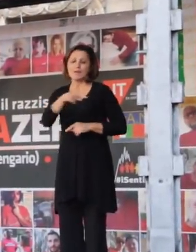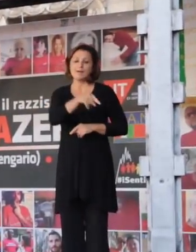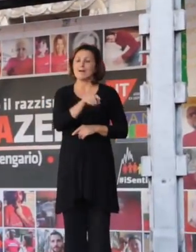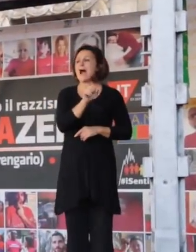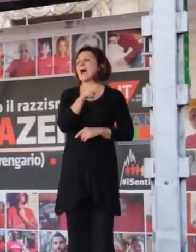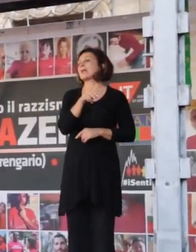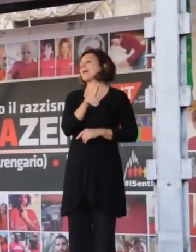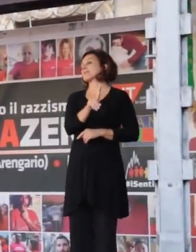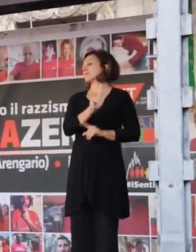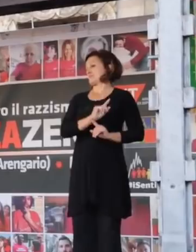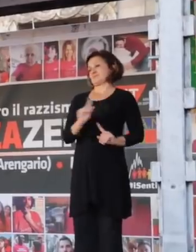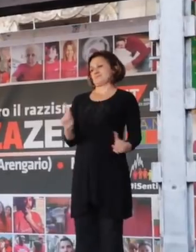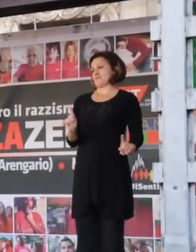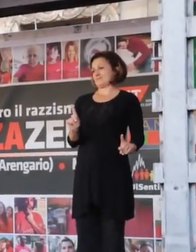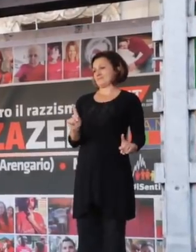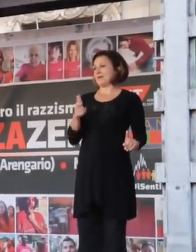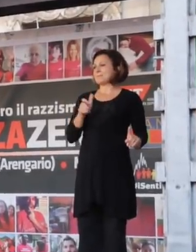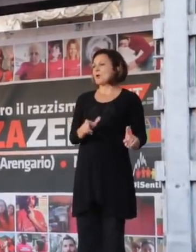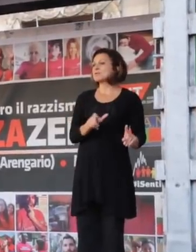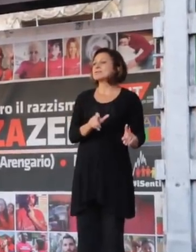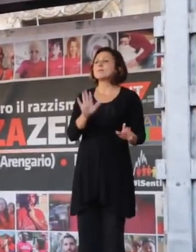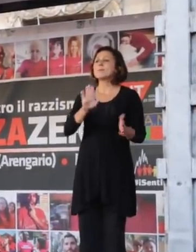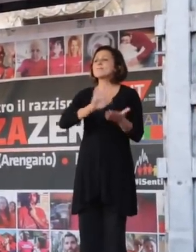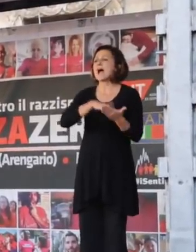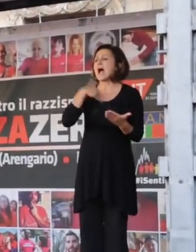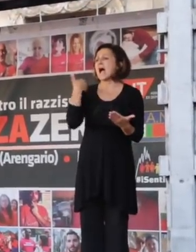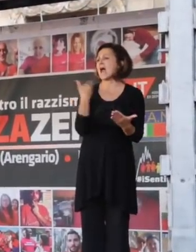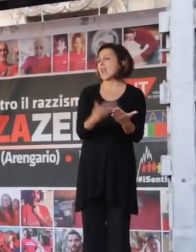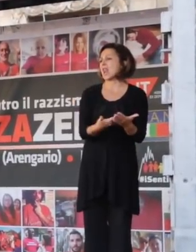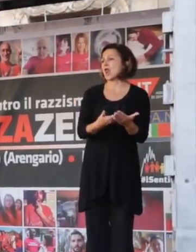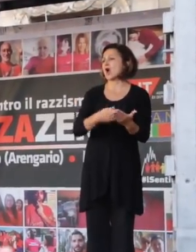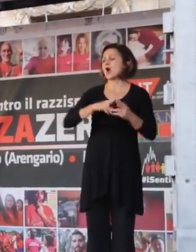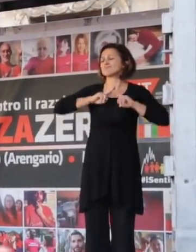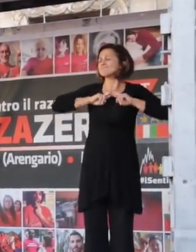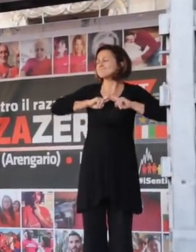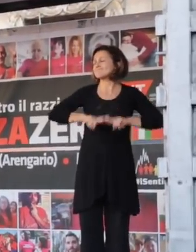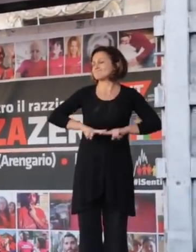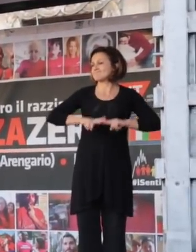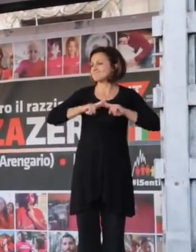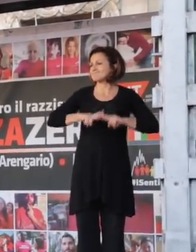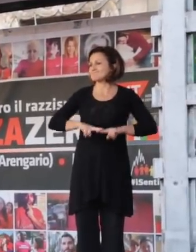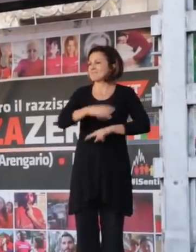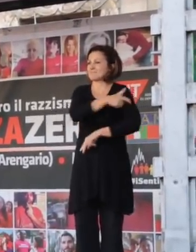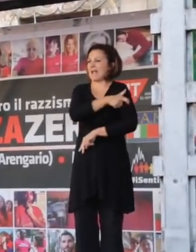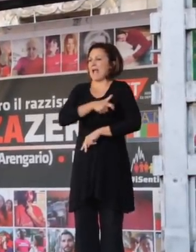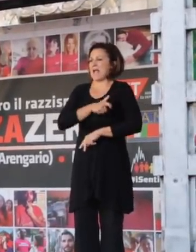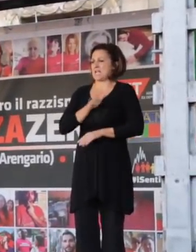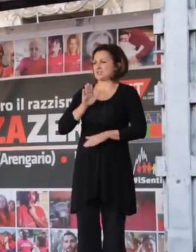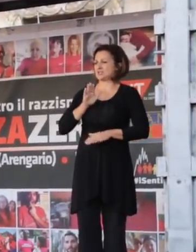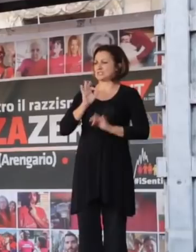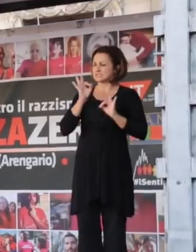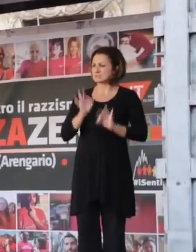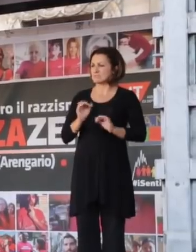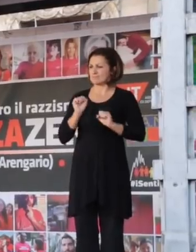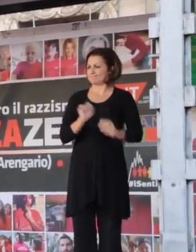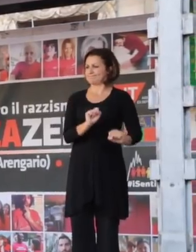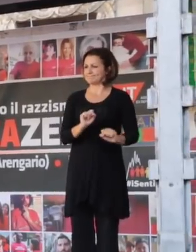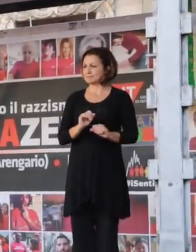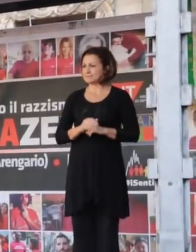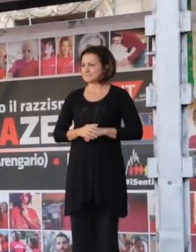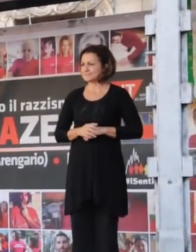dell'unità antifascista, che è quella che verifichiamo ancora in questa piazza, così